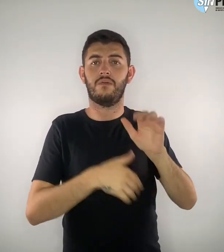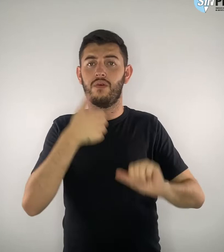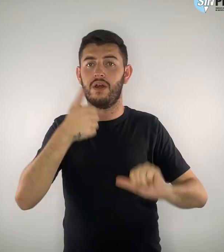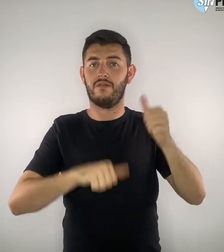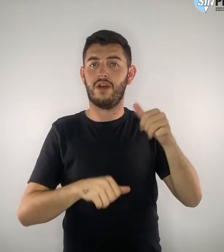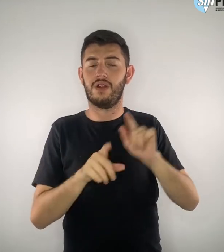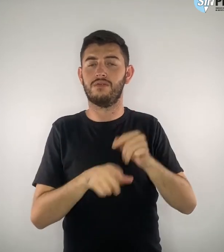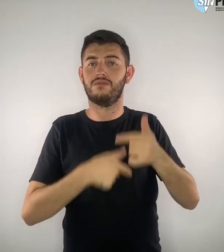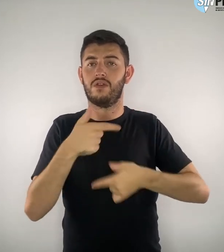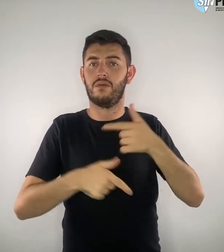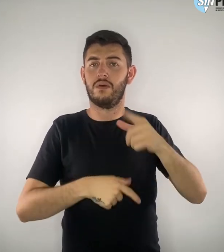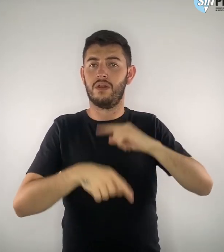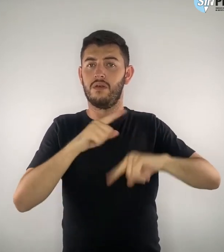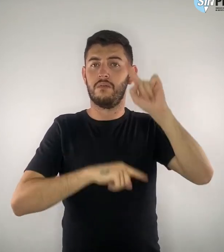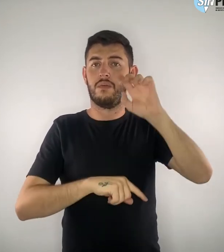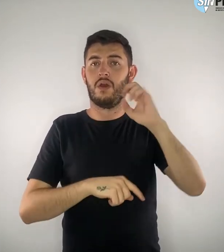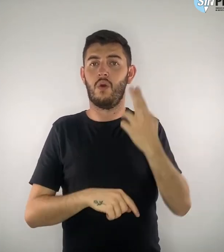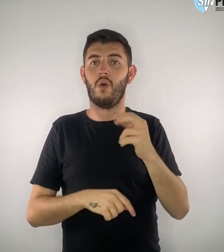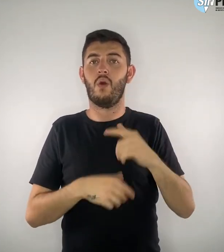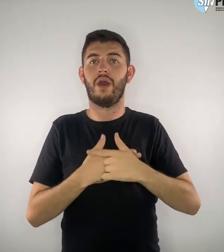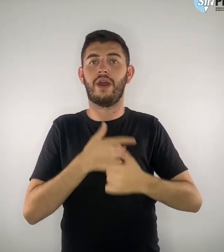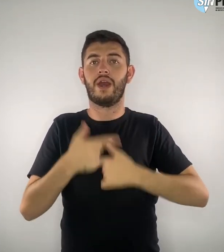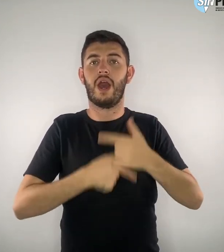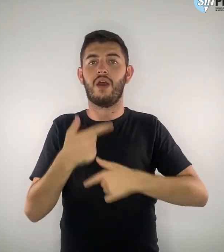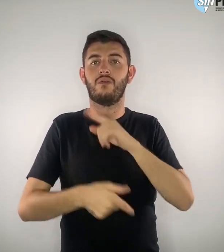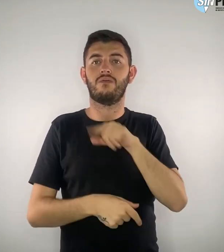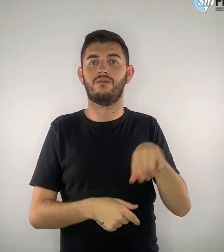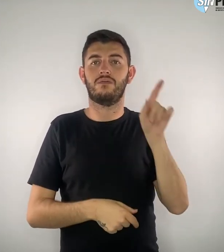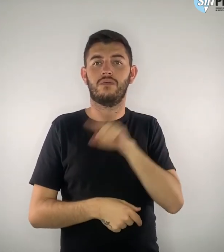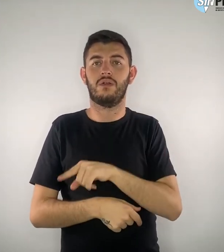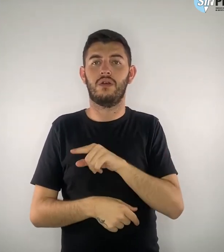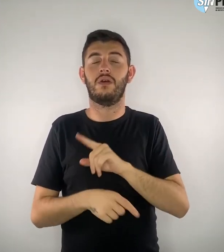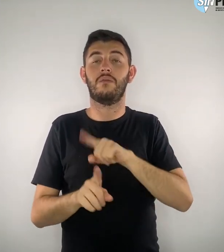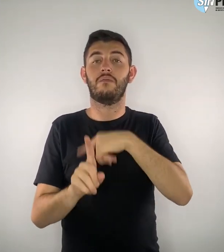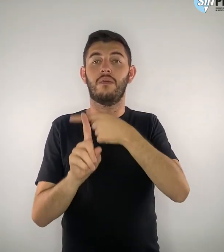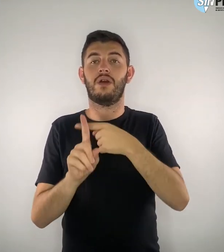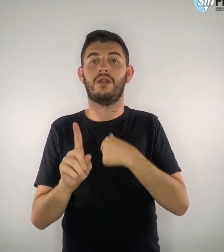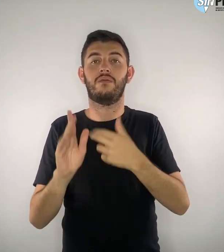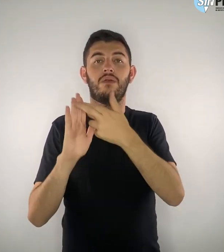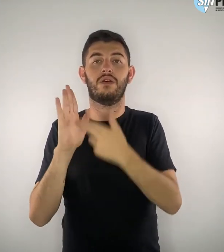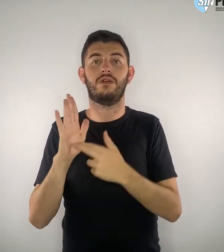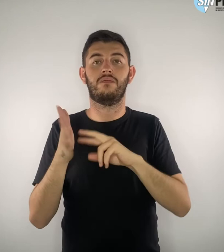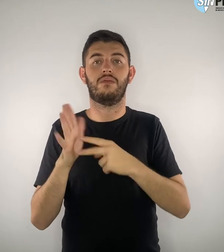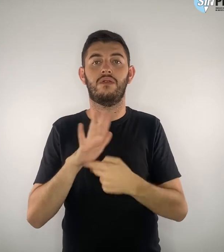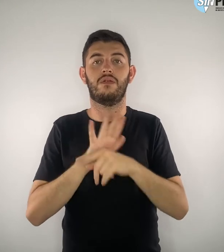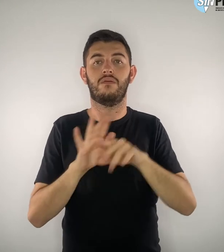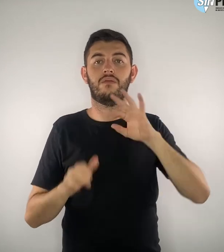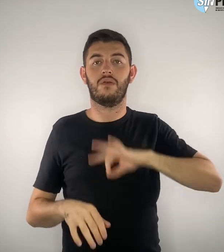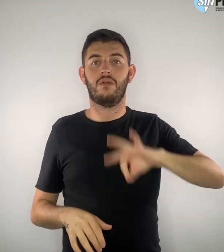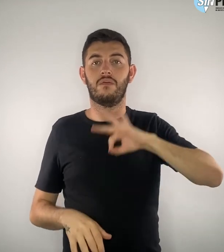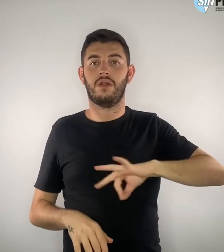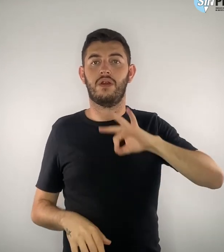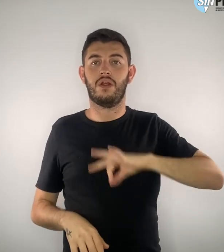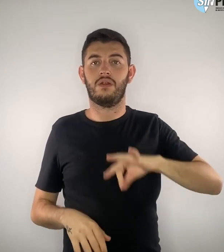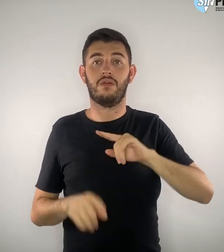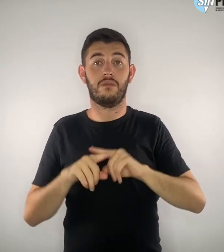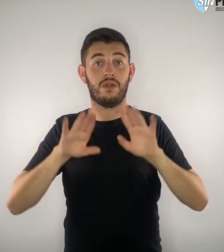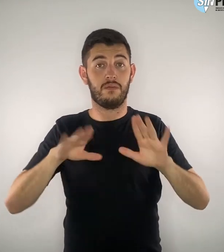desempenho ou extinção de cargos, além de regime único de remuneração. Apenas cargos exclusivos